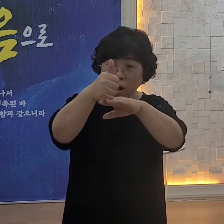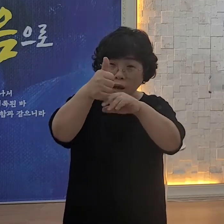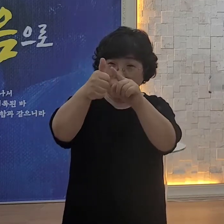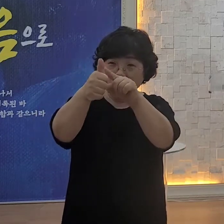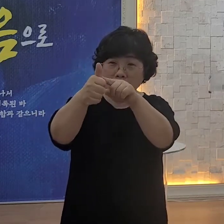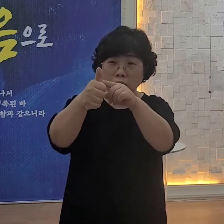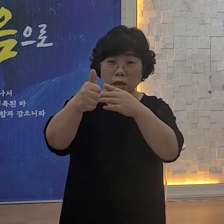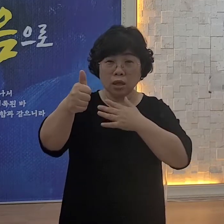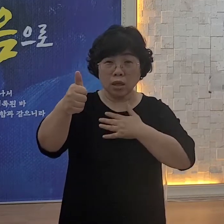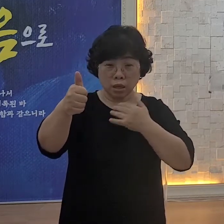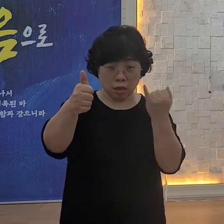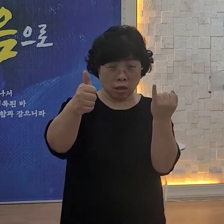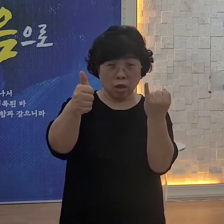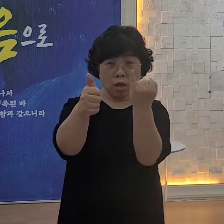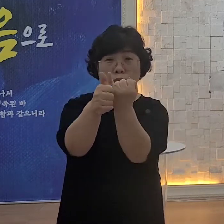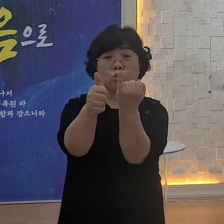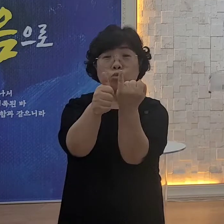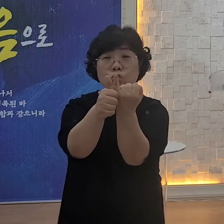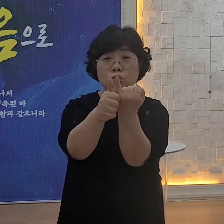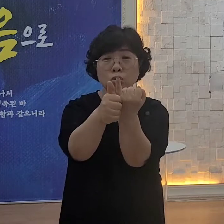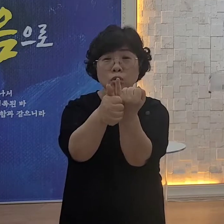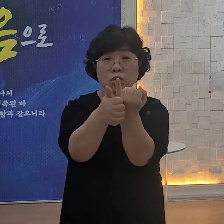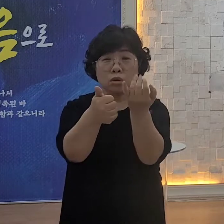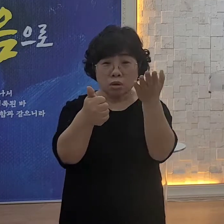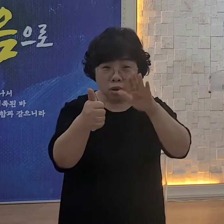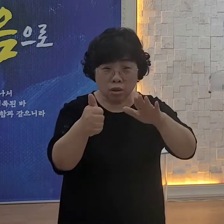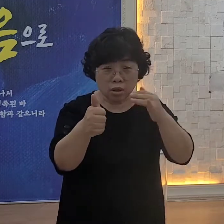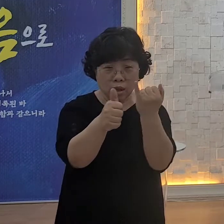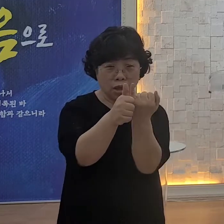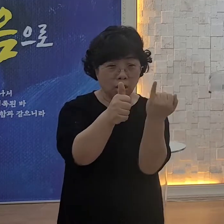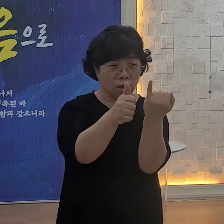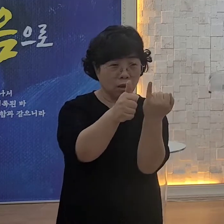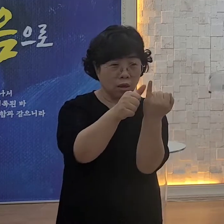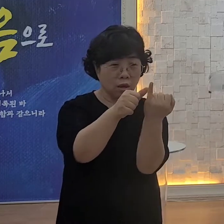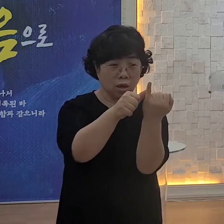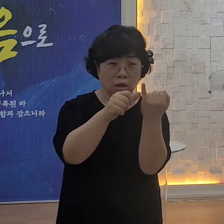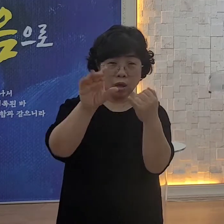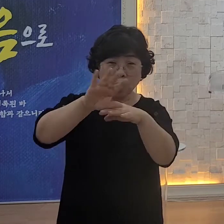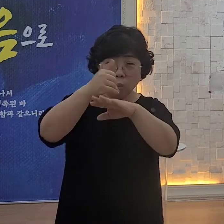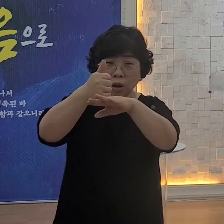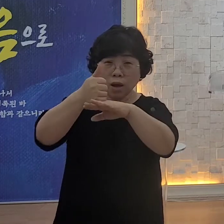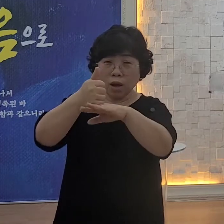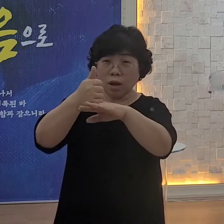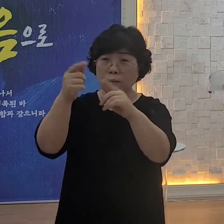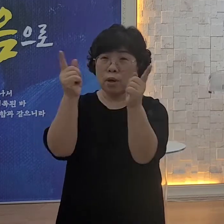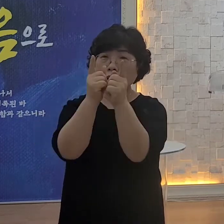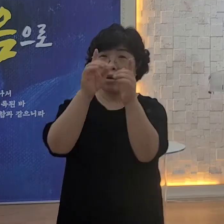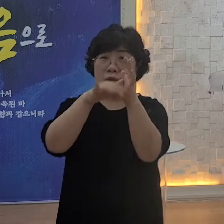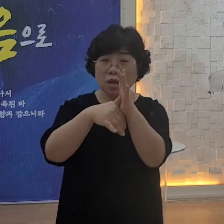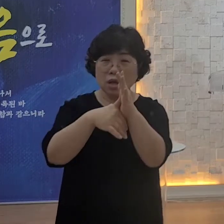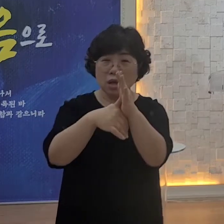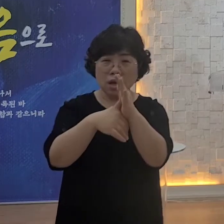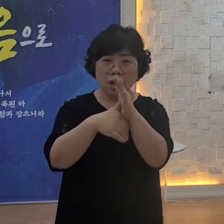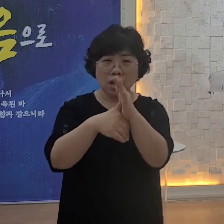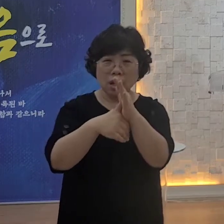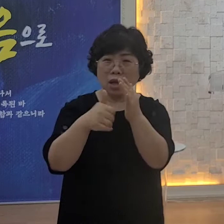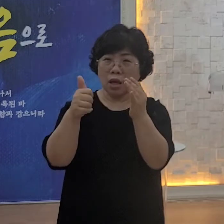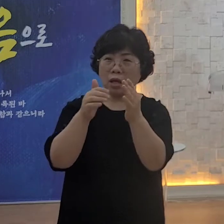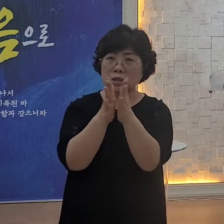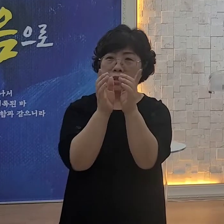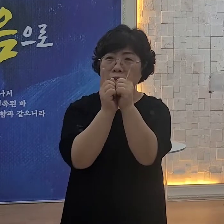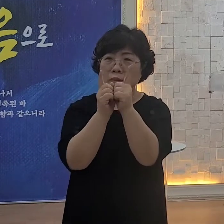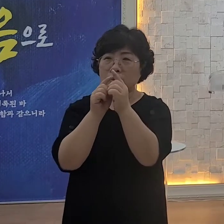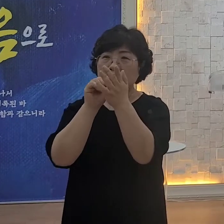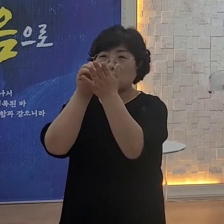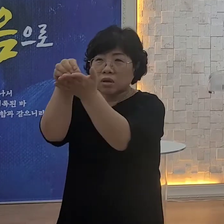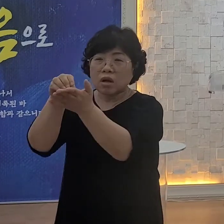자기 민족들에게 금식 기도를 부탁했습니다. 기억하십니까? 에스더스를 읽어보면 그 이야기가 나와요. 왕을 만나러